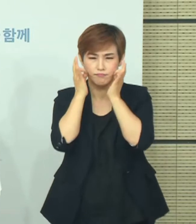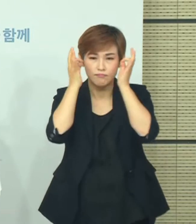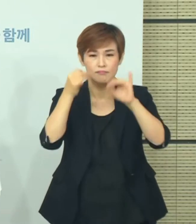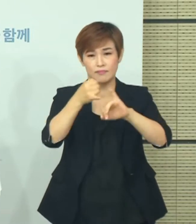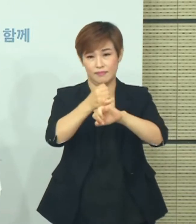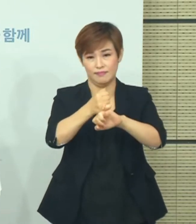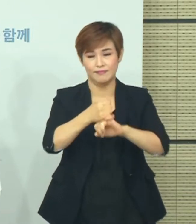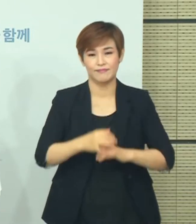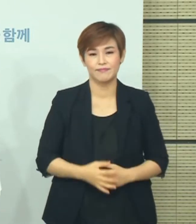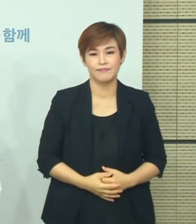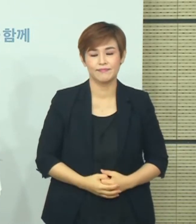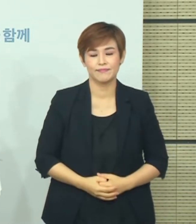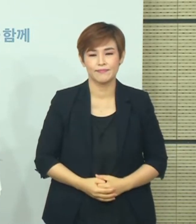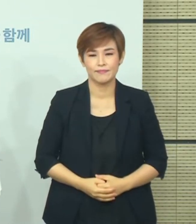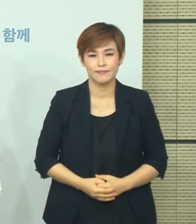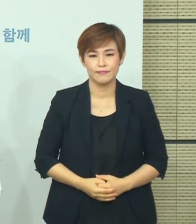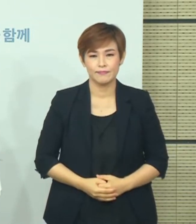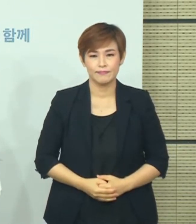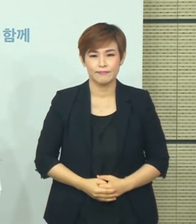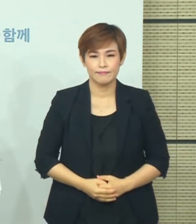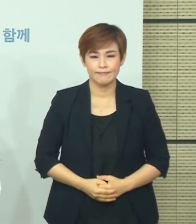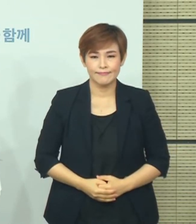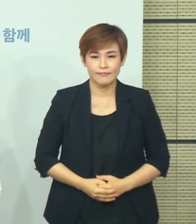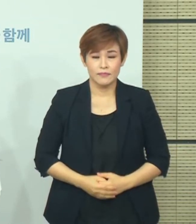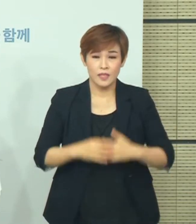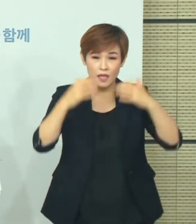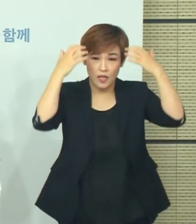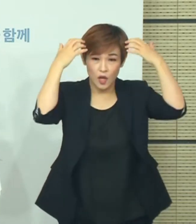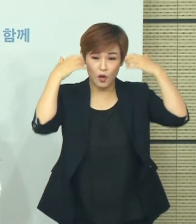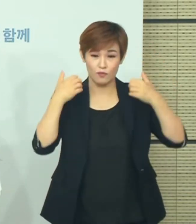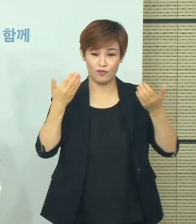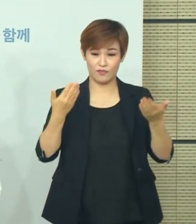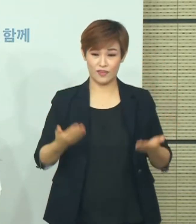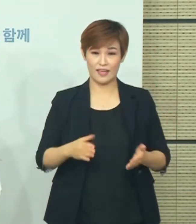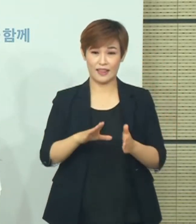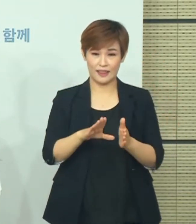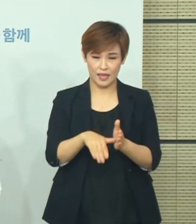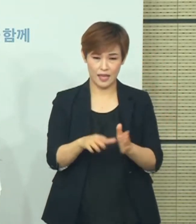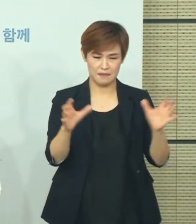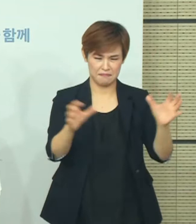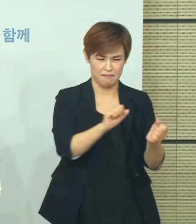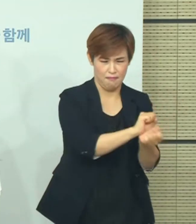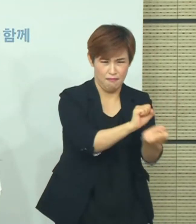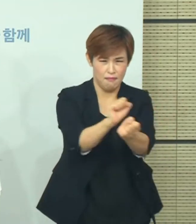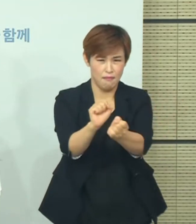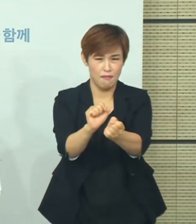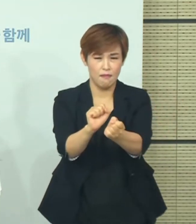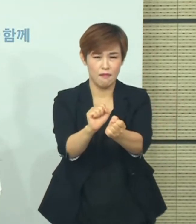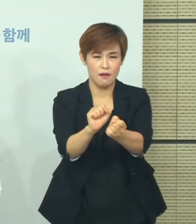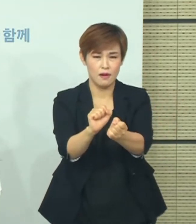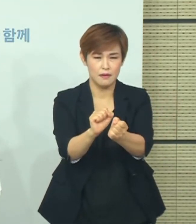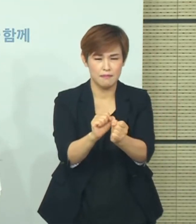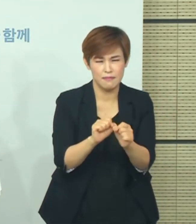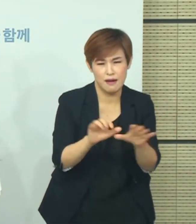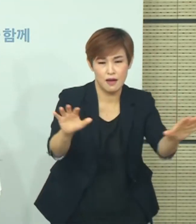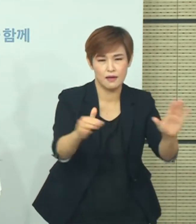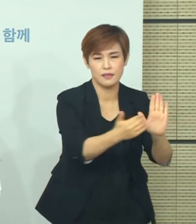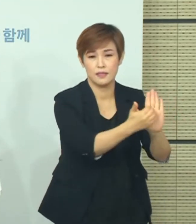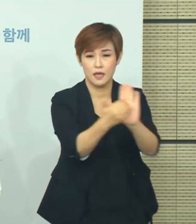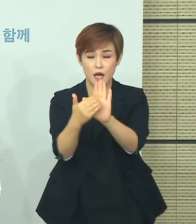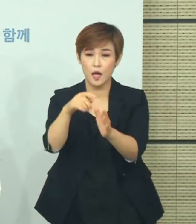것입니다. 또한 여름 휴가 동안 집단 감염이 발생, 확산하지